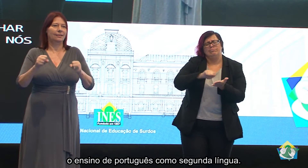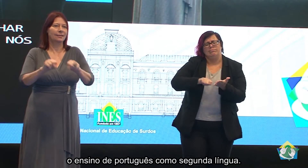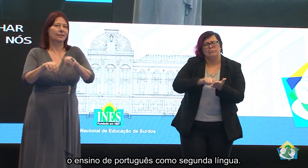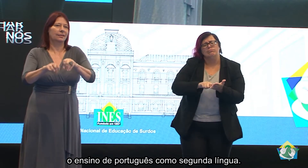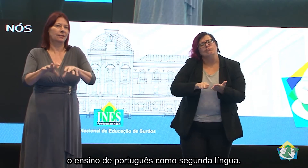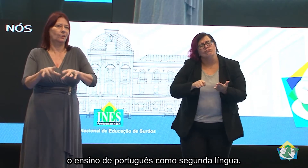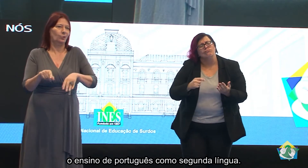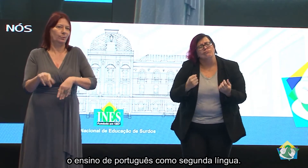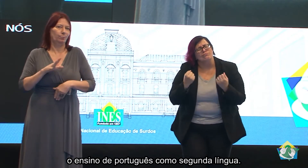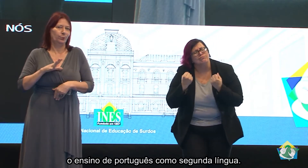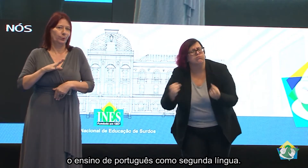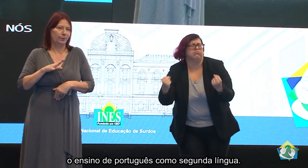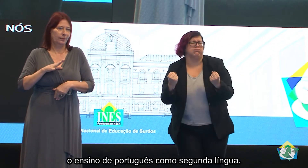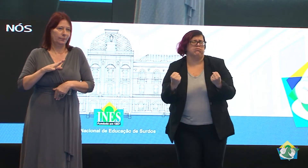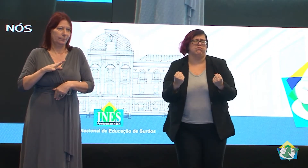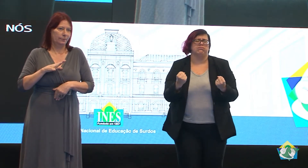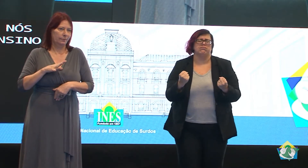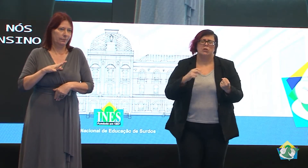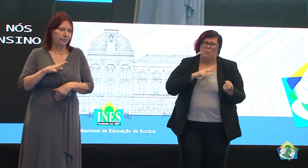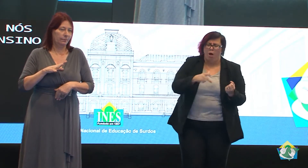como segunda língua.